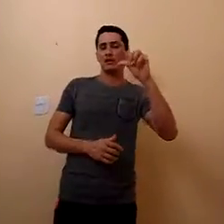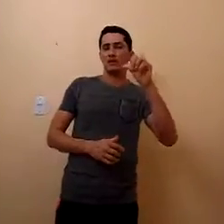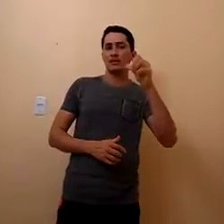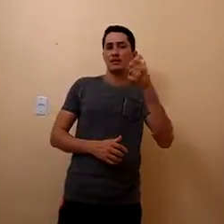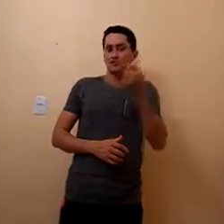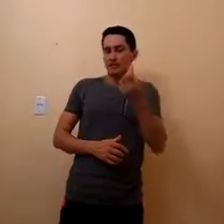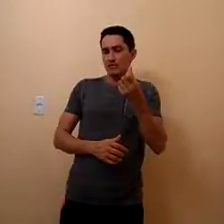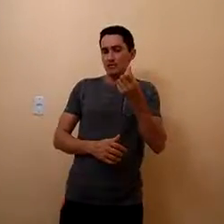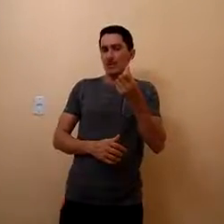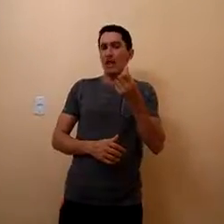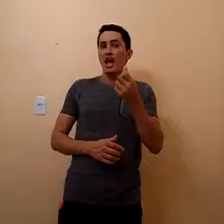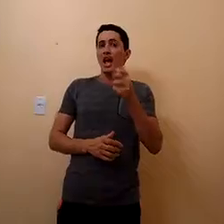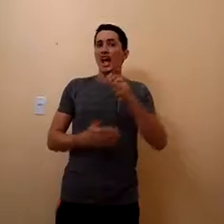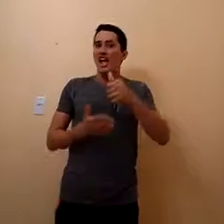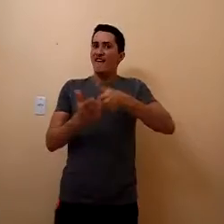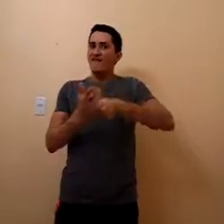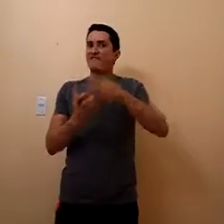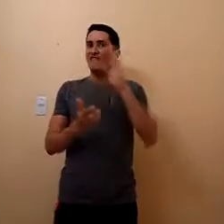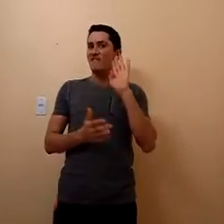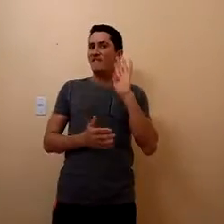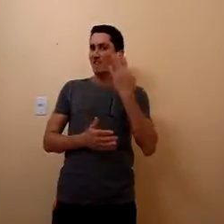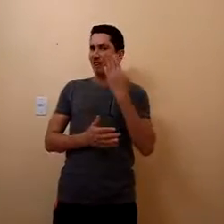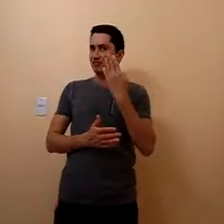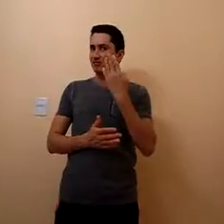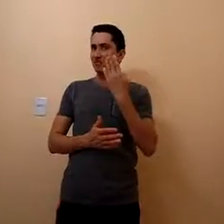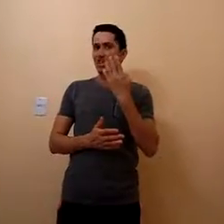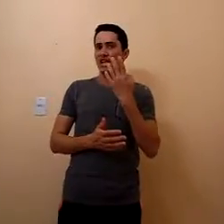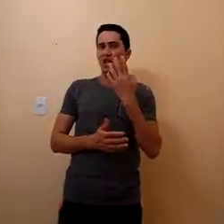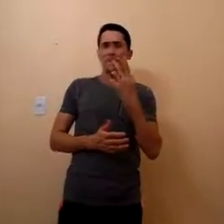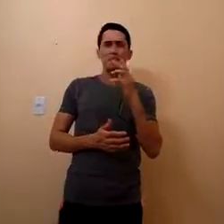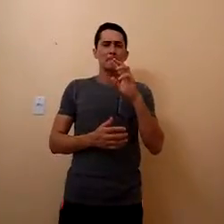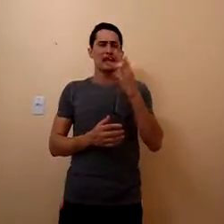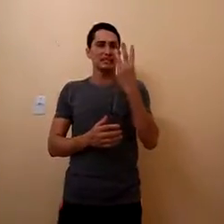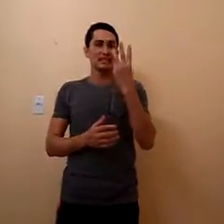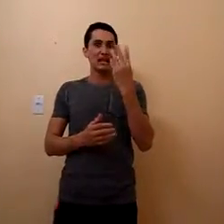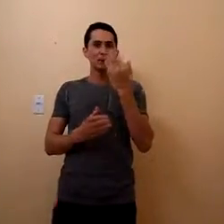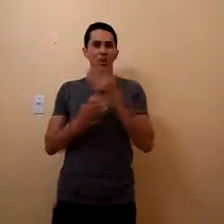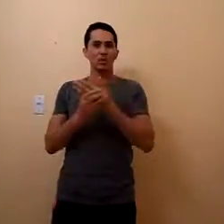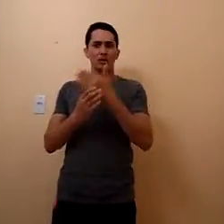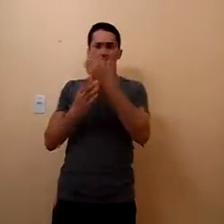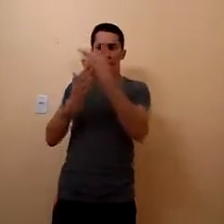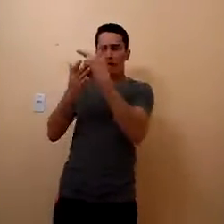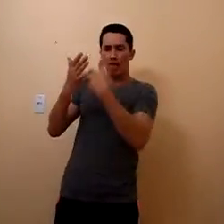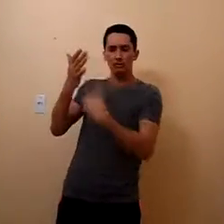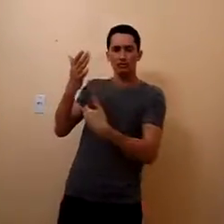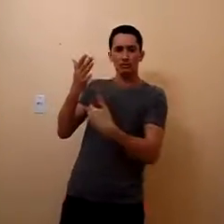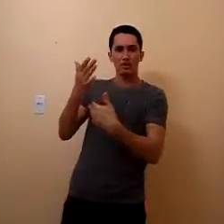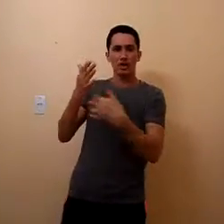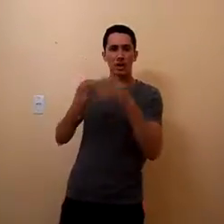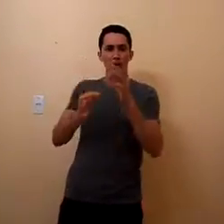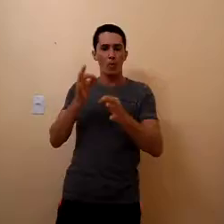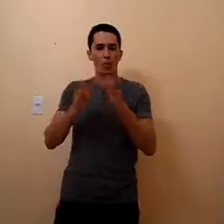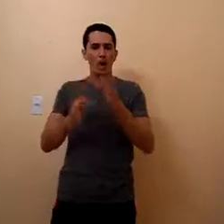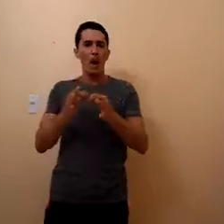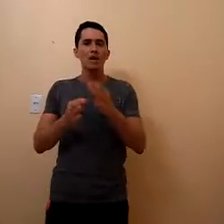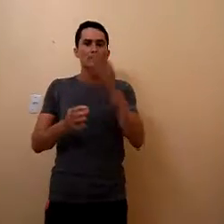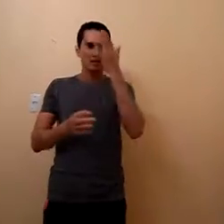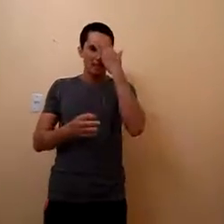aqui no Brasil. O atropelamento levou a 3 inquéritos policiais. Um deles investiga se o australiano também cometeu